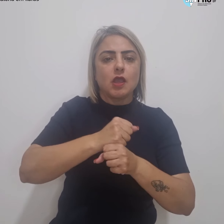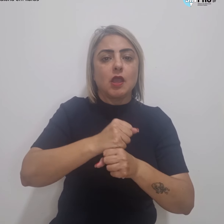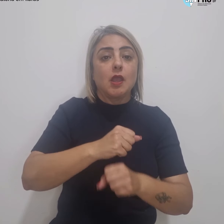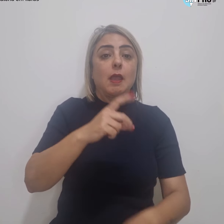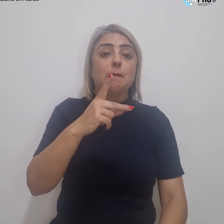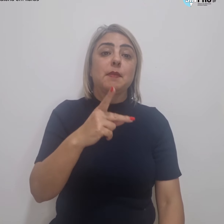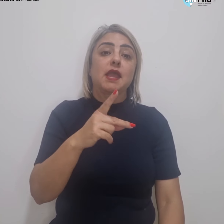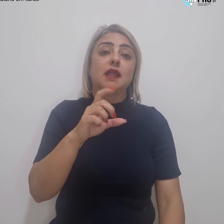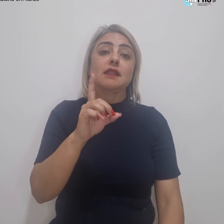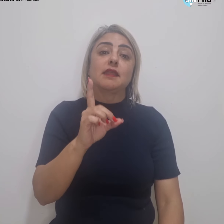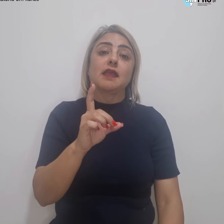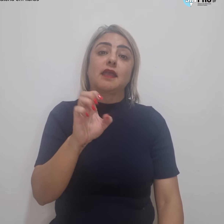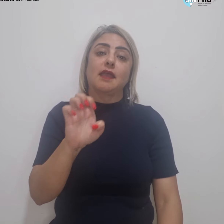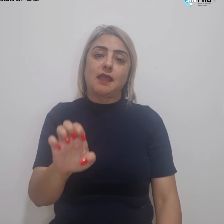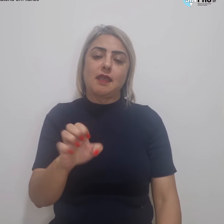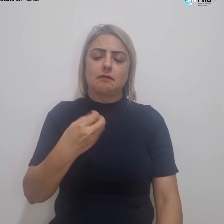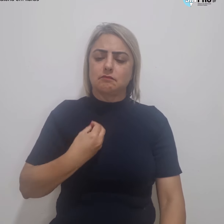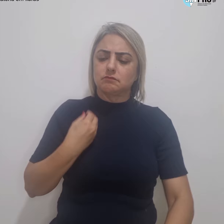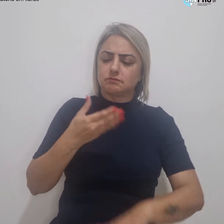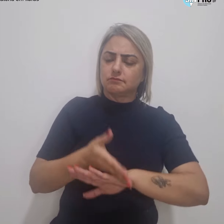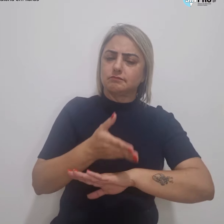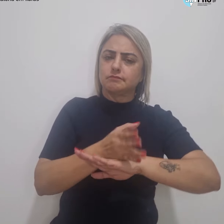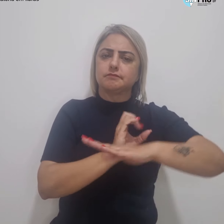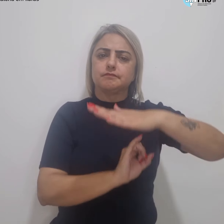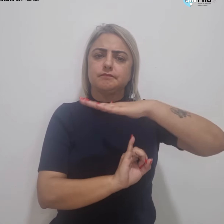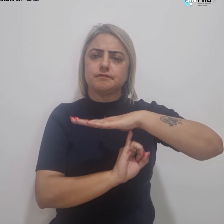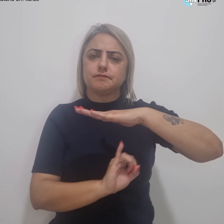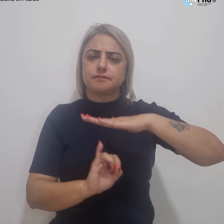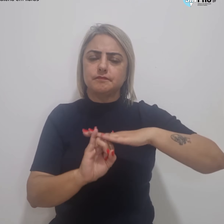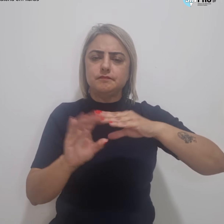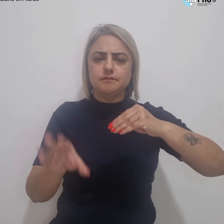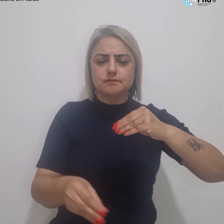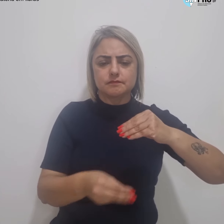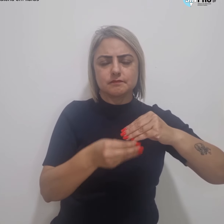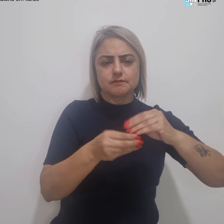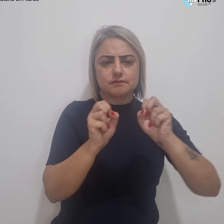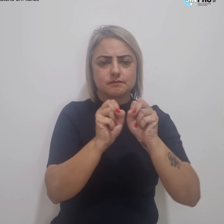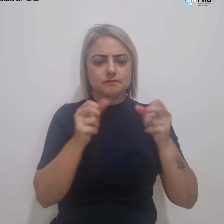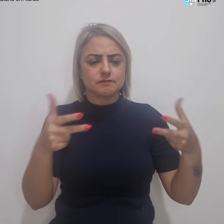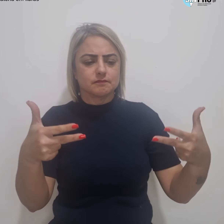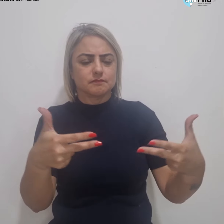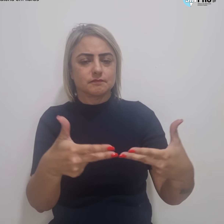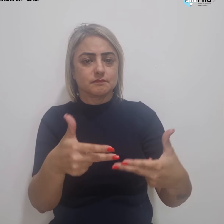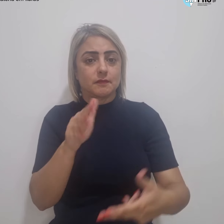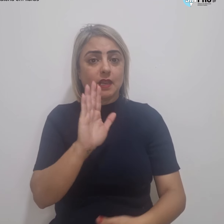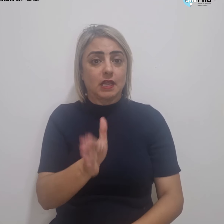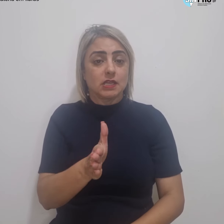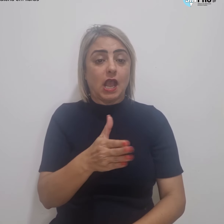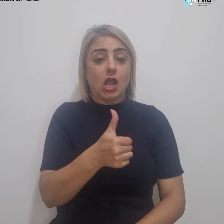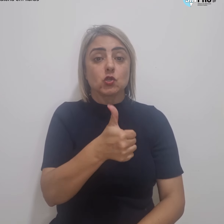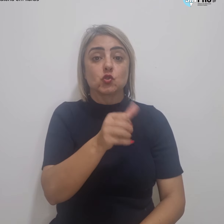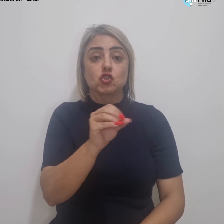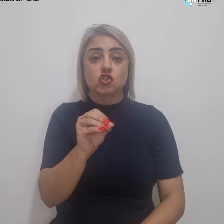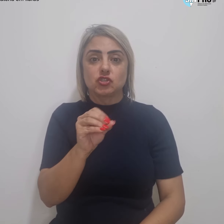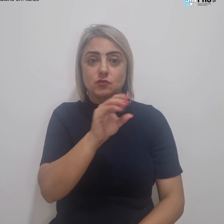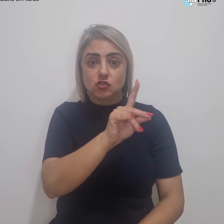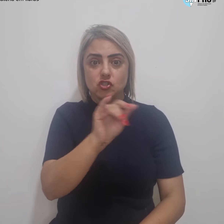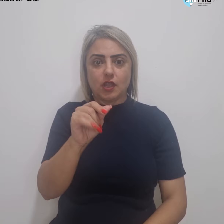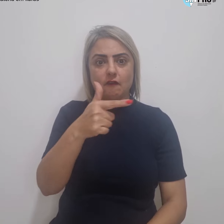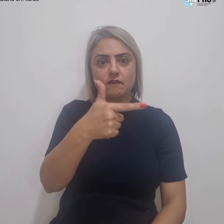com participação de entidades que compõem o Fórum. Já nos dias 24 e 26